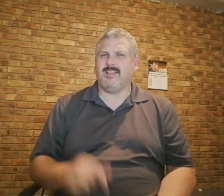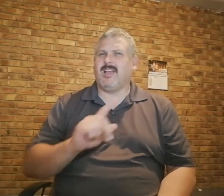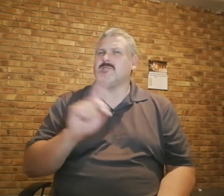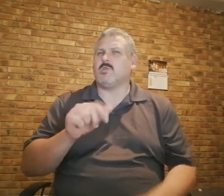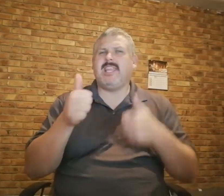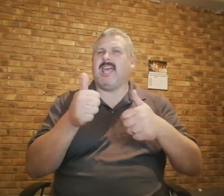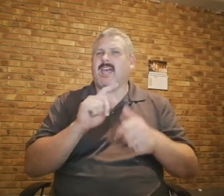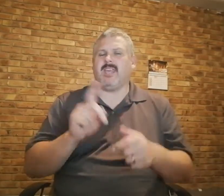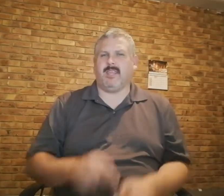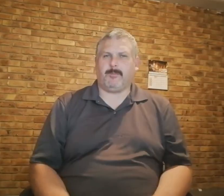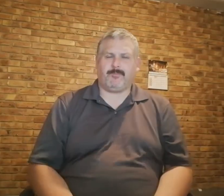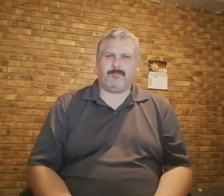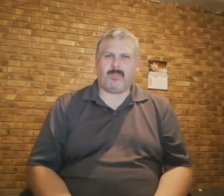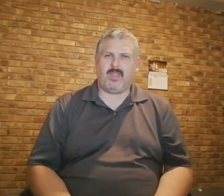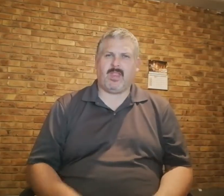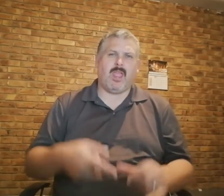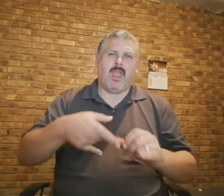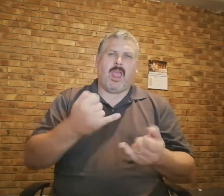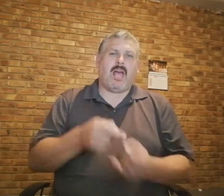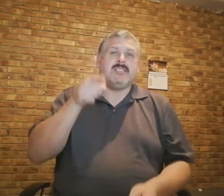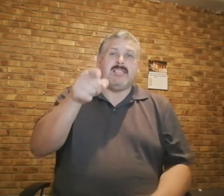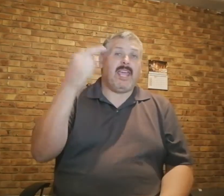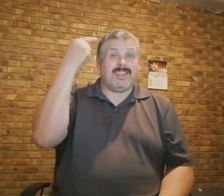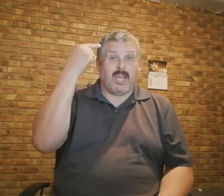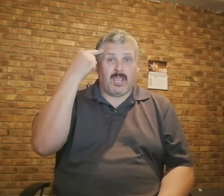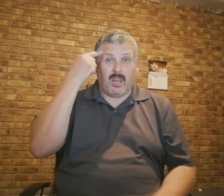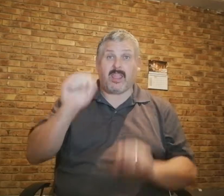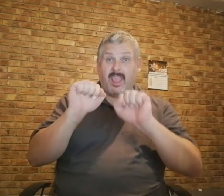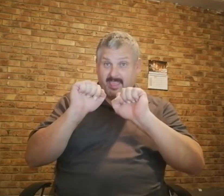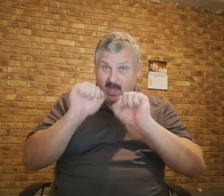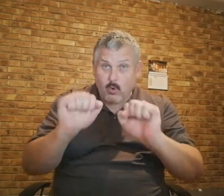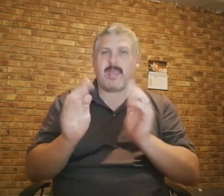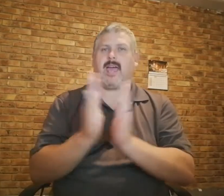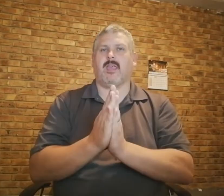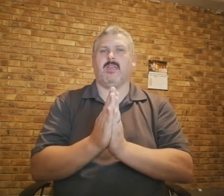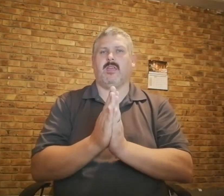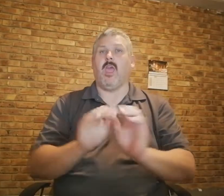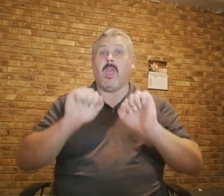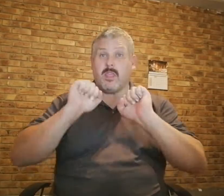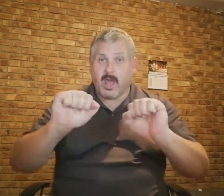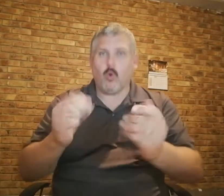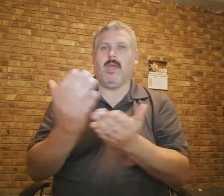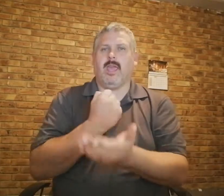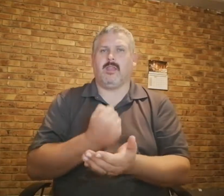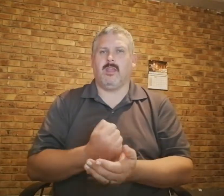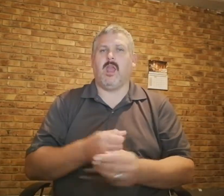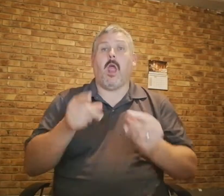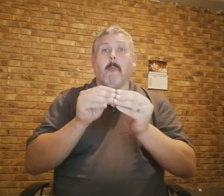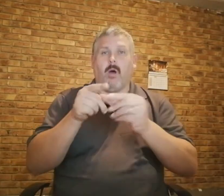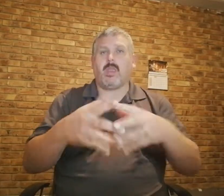Smoes nie erg nie. As jy dink, wat jou kijk, jou heet, maak